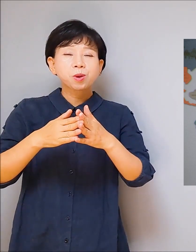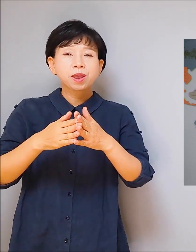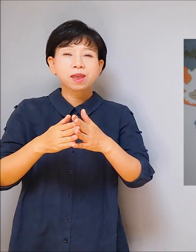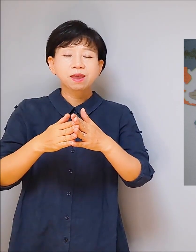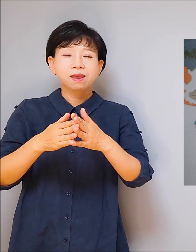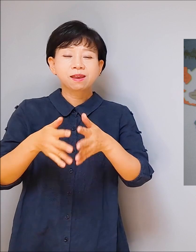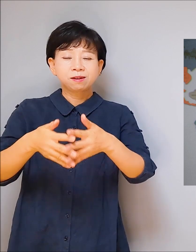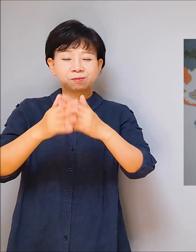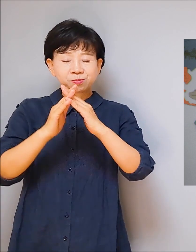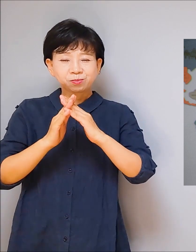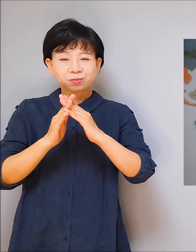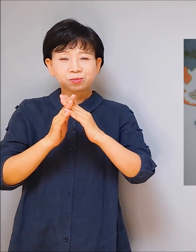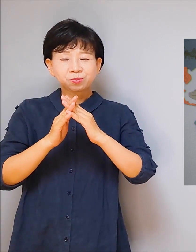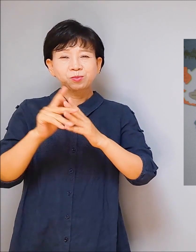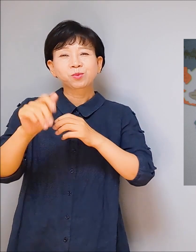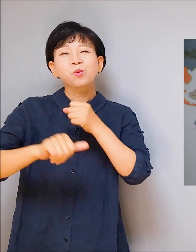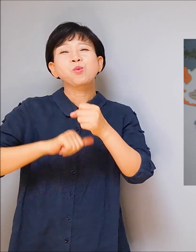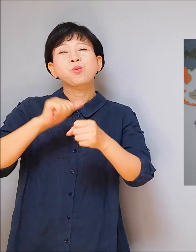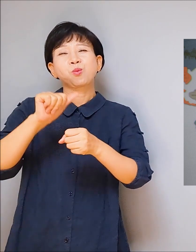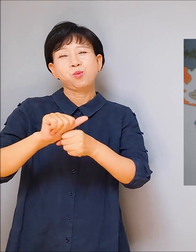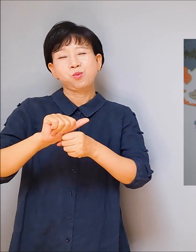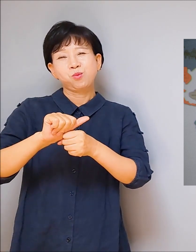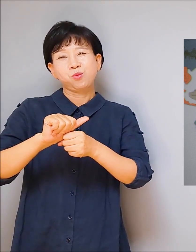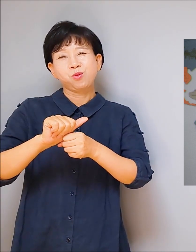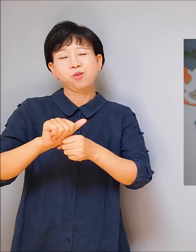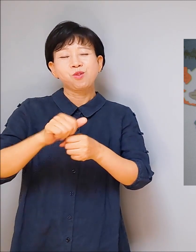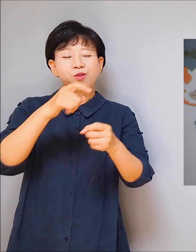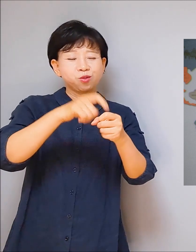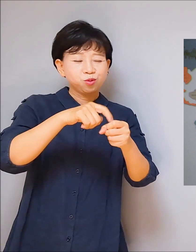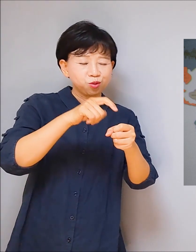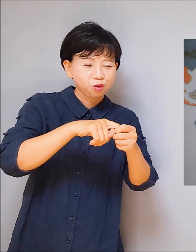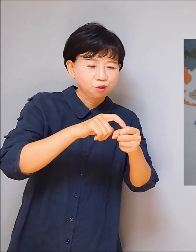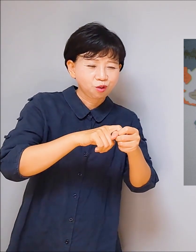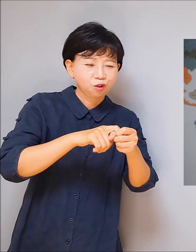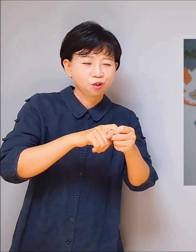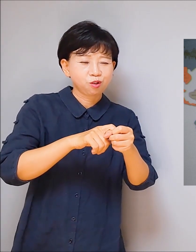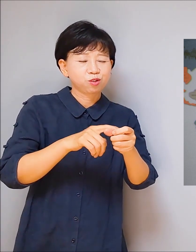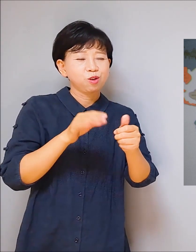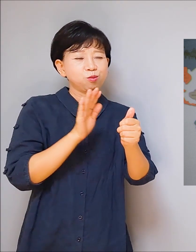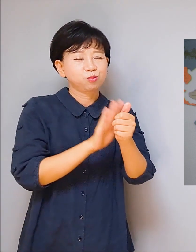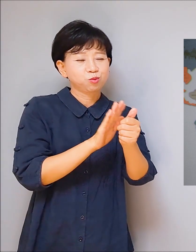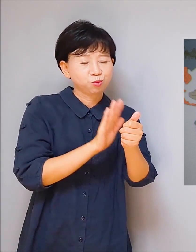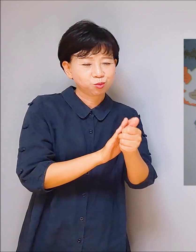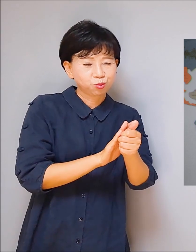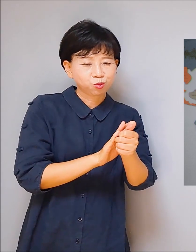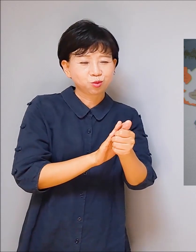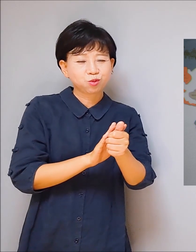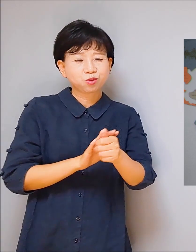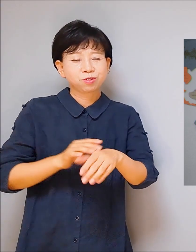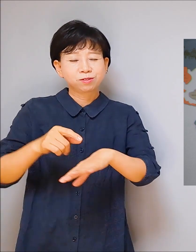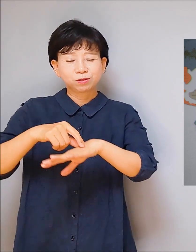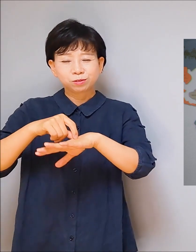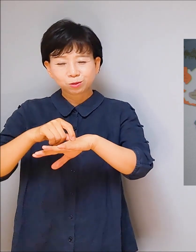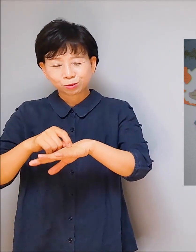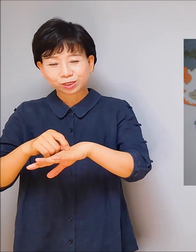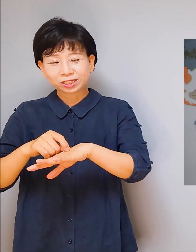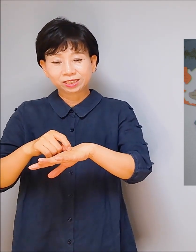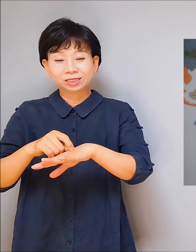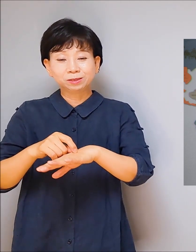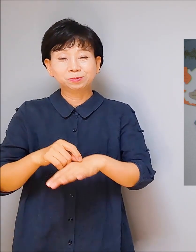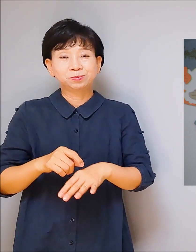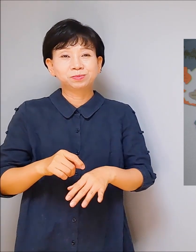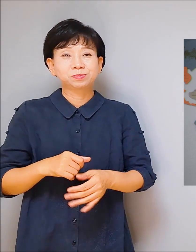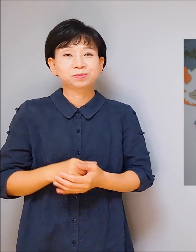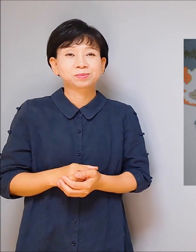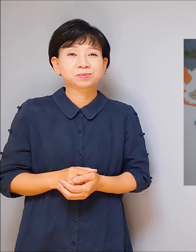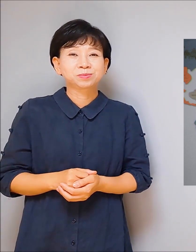5주년을 맞이하여서 또 우리가 떡을 한다든지 수건을 한다든지 점심때 고기를 드신다든지 이런 것들은